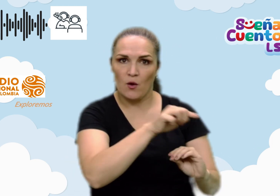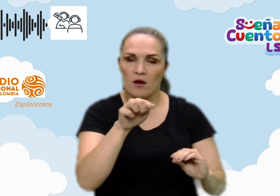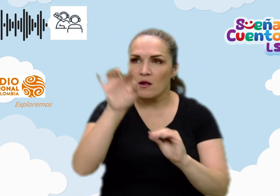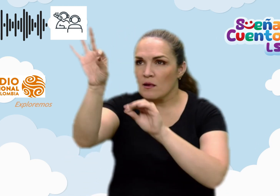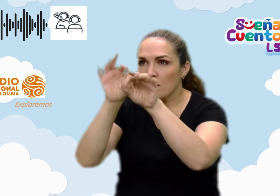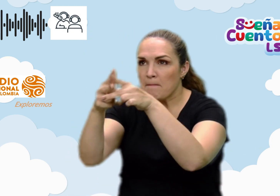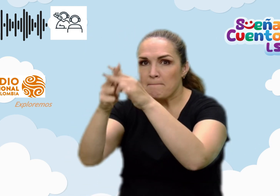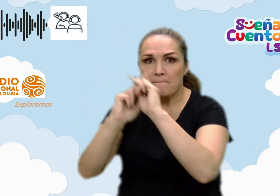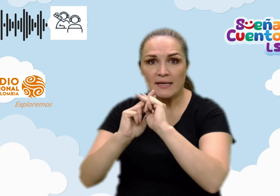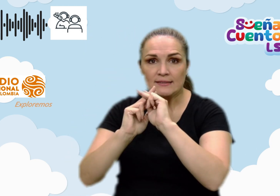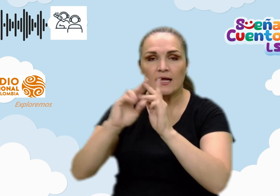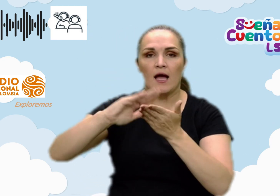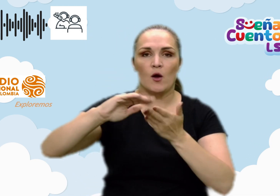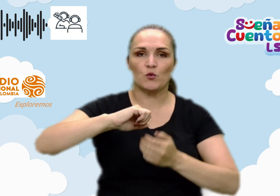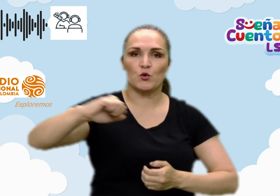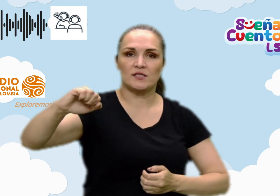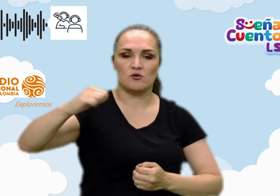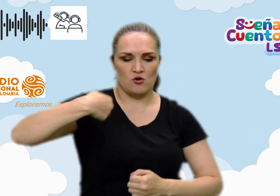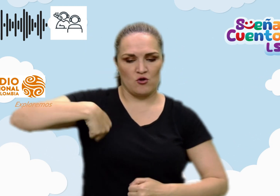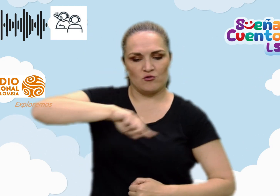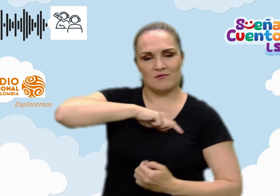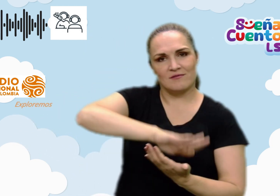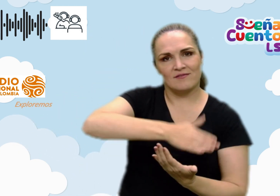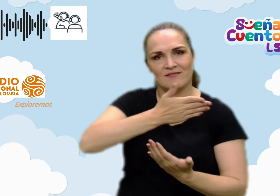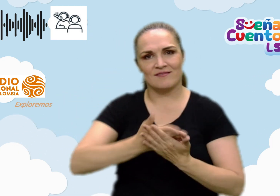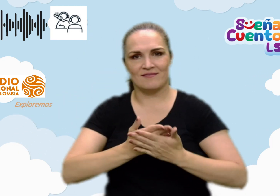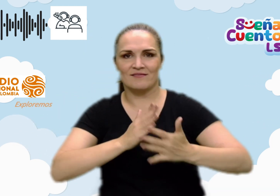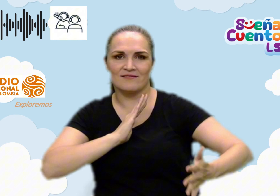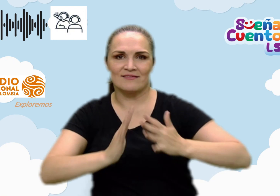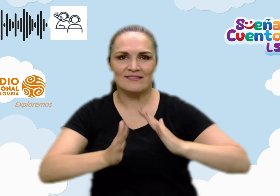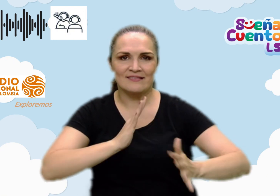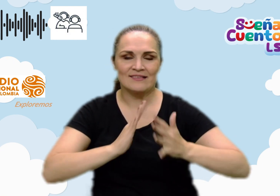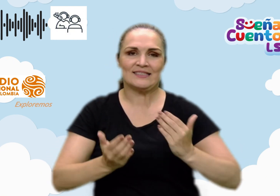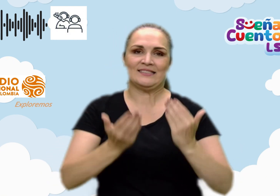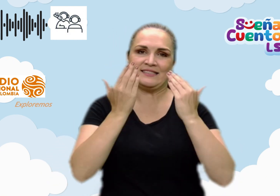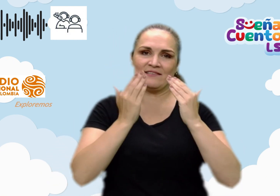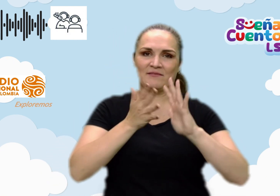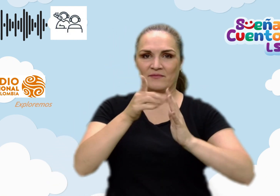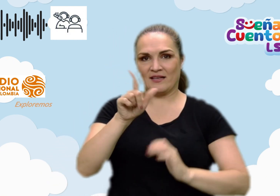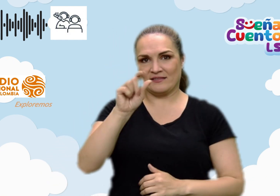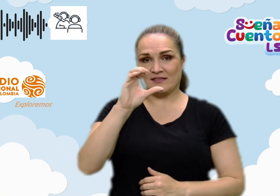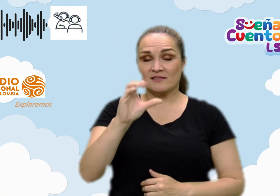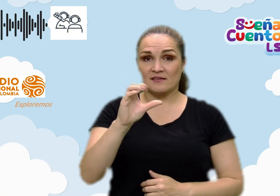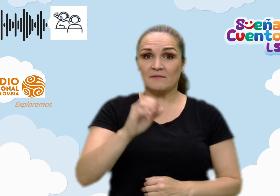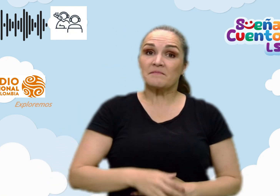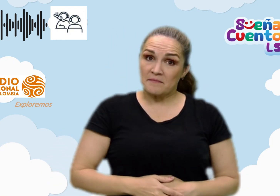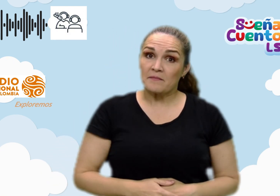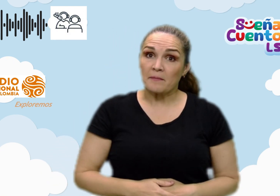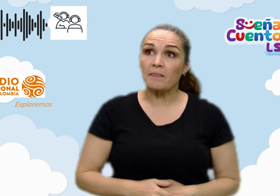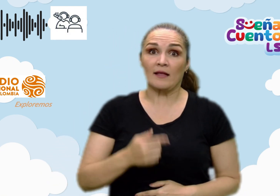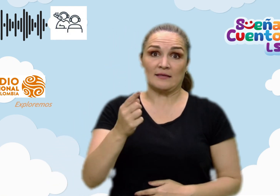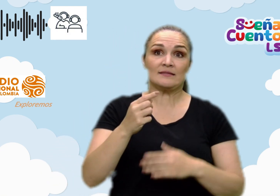muy pedagógico, y nos dieron la autoría para que los usáramos y sobre ese trabajáramos la